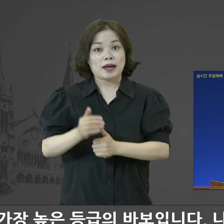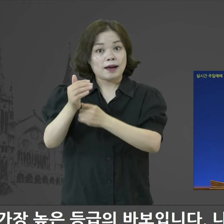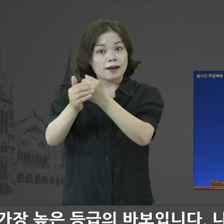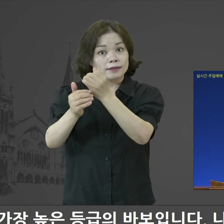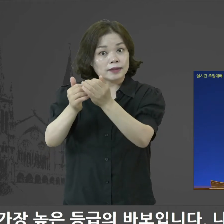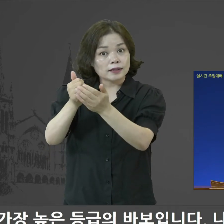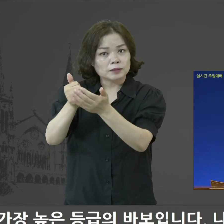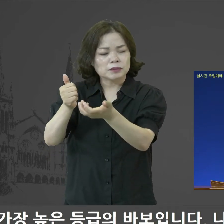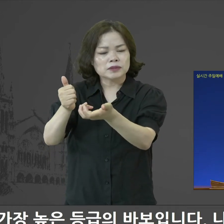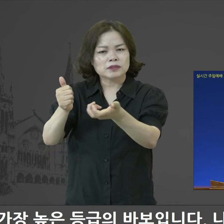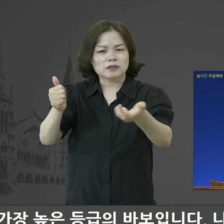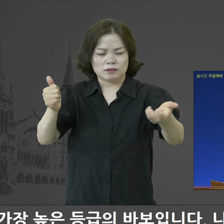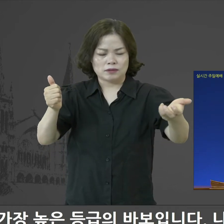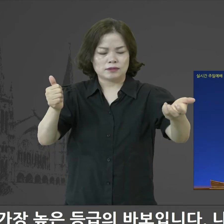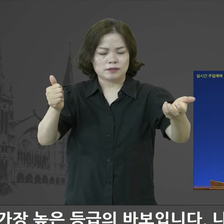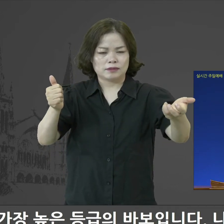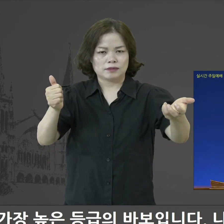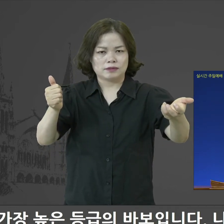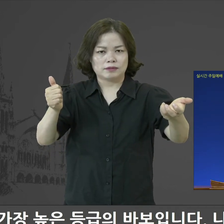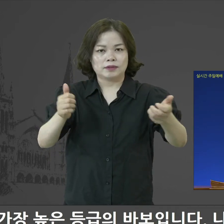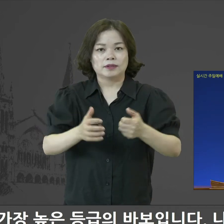하나님을 떠나 있게 되는 겁니다.